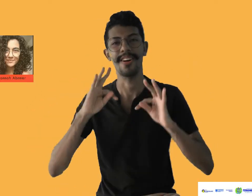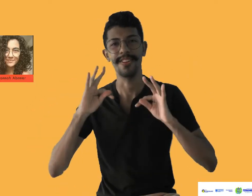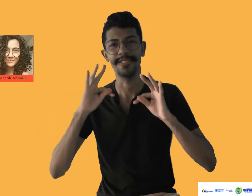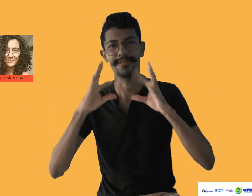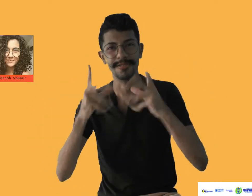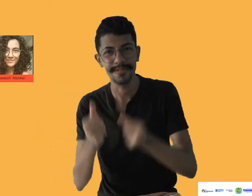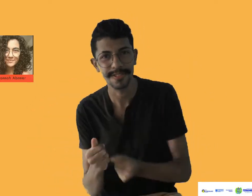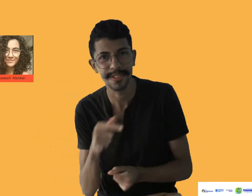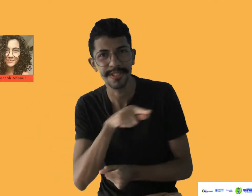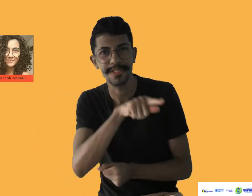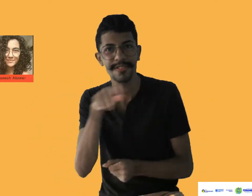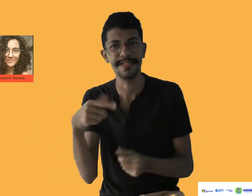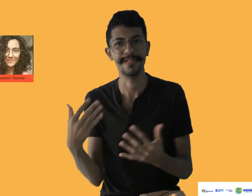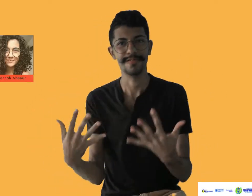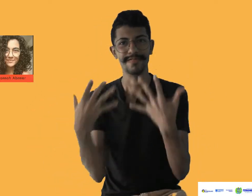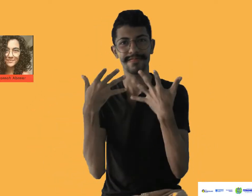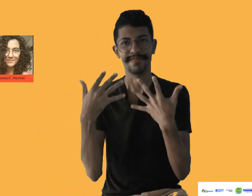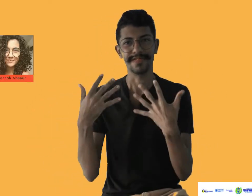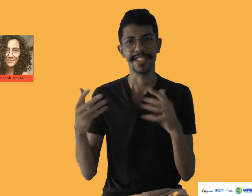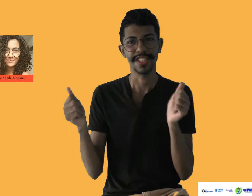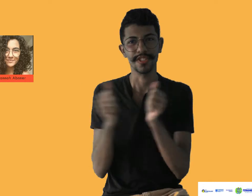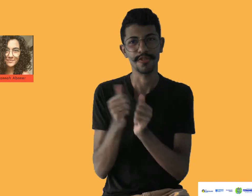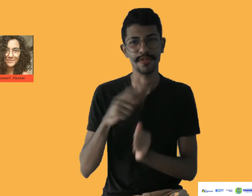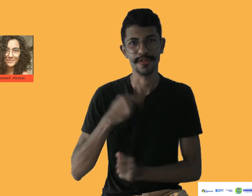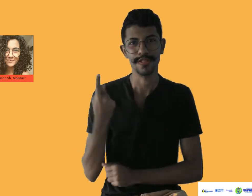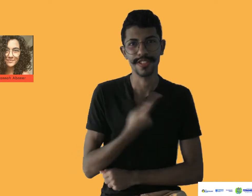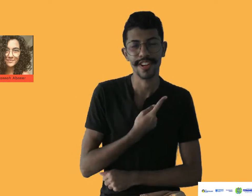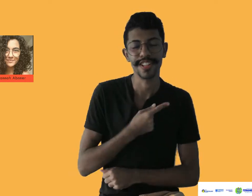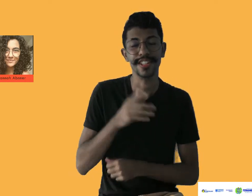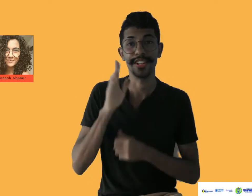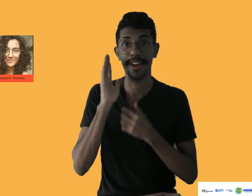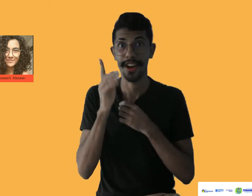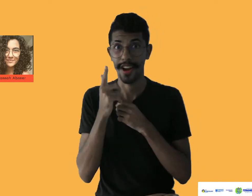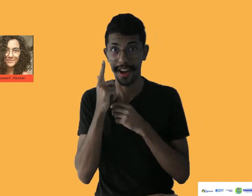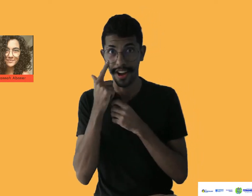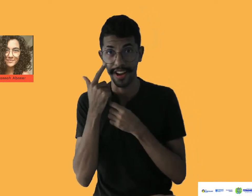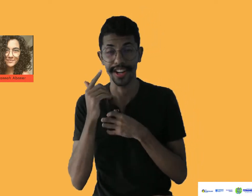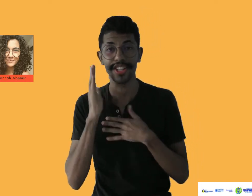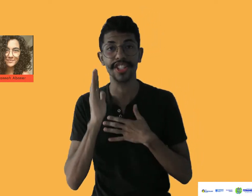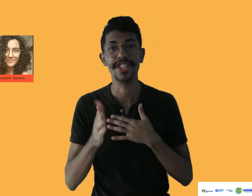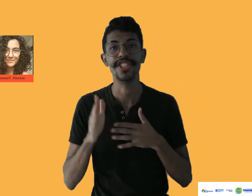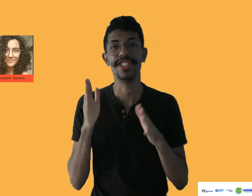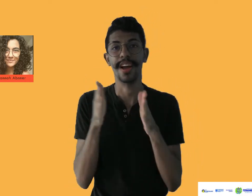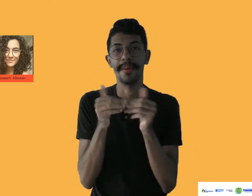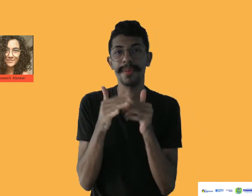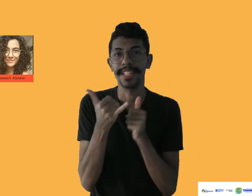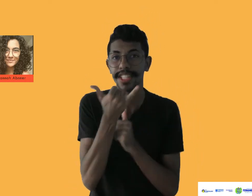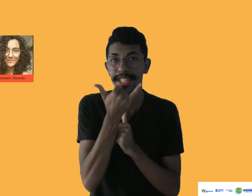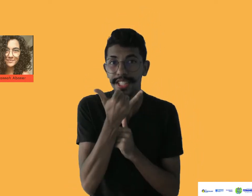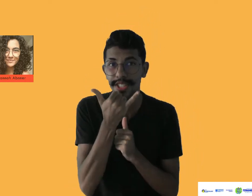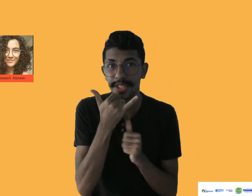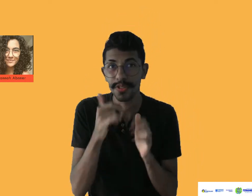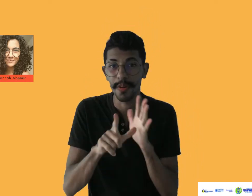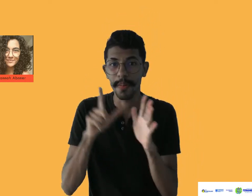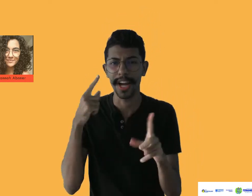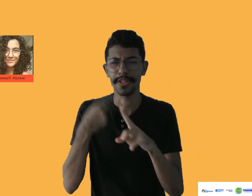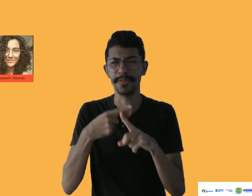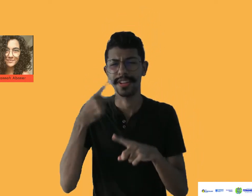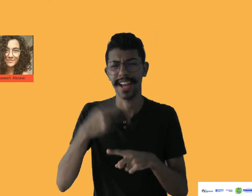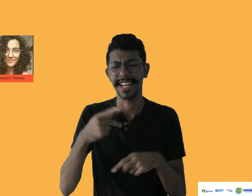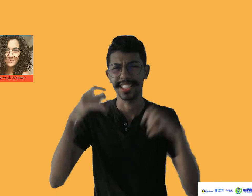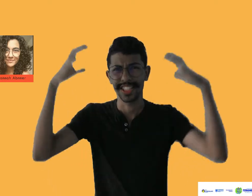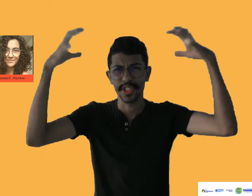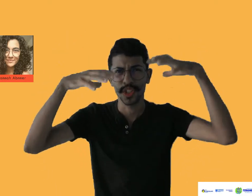Cami! Olá a todos que estão nos escutando, que estão ligados aqui com a gente. Olha, eu já vou pedir aqui uma desculpa antes, porque está